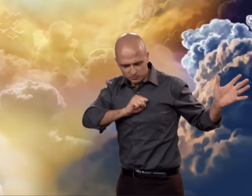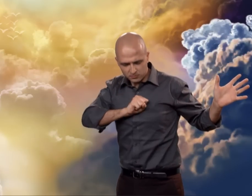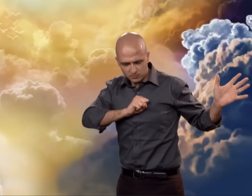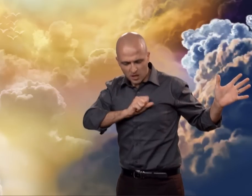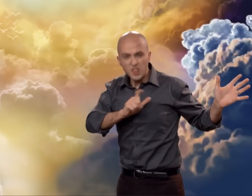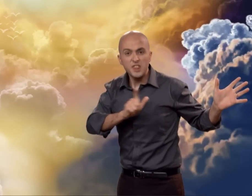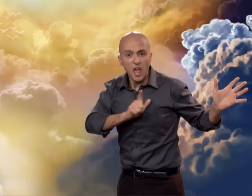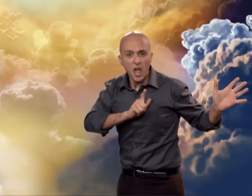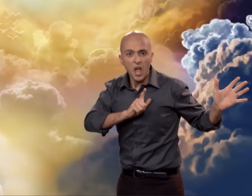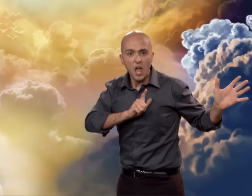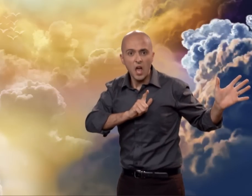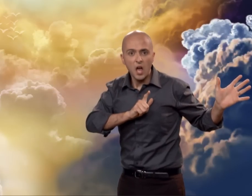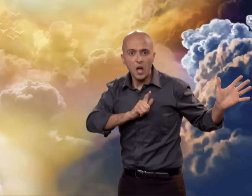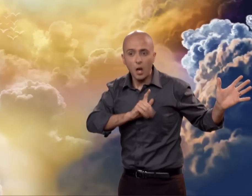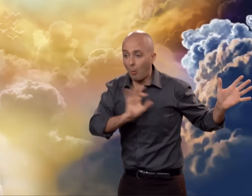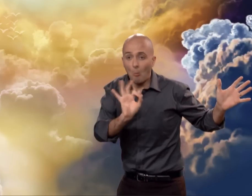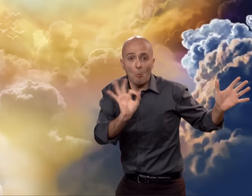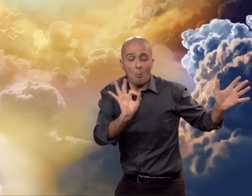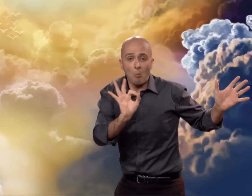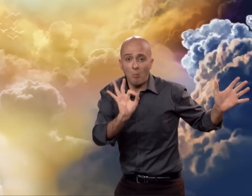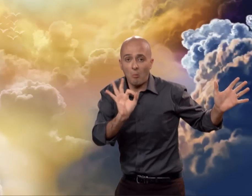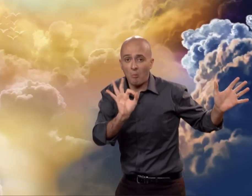lado, forçando-os a fazer sua vontade.